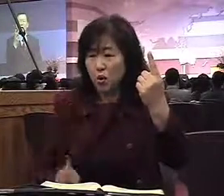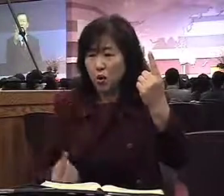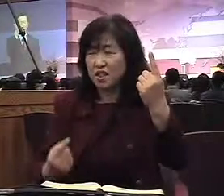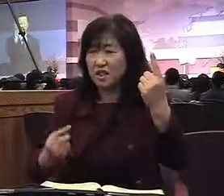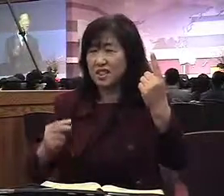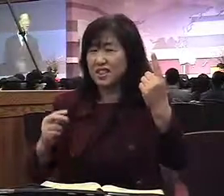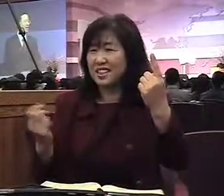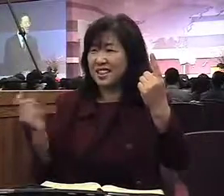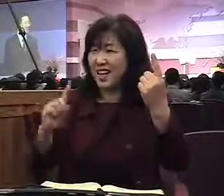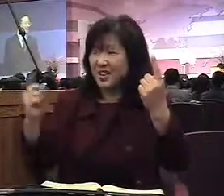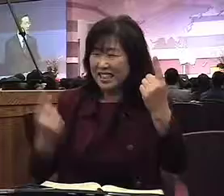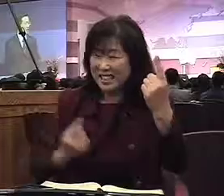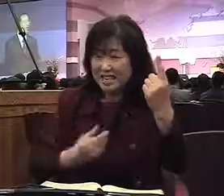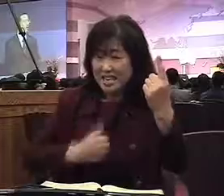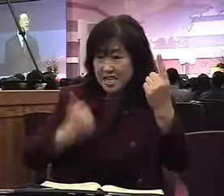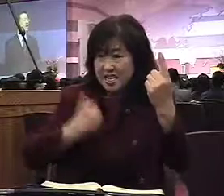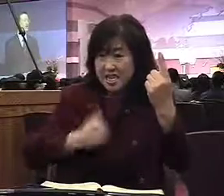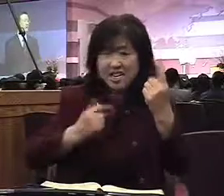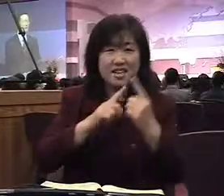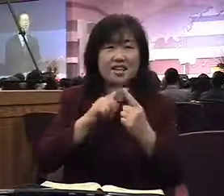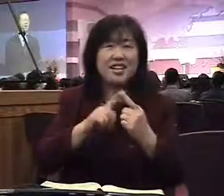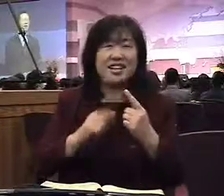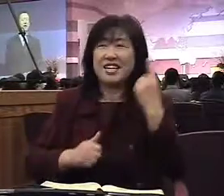벌렁벌렁할 정도로 크게 화를 냈다 그런 뜻이.